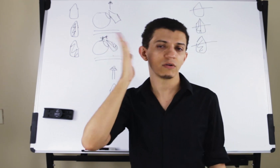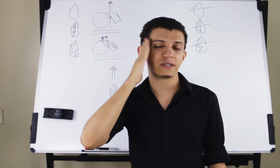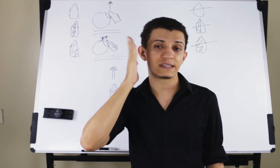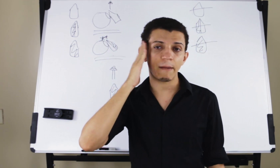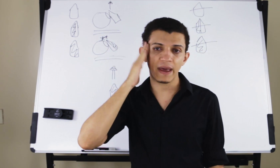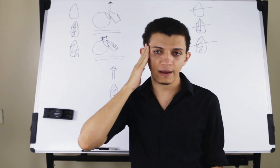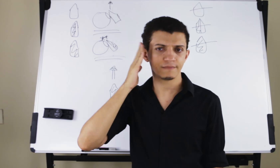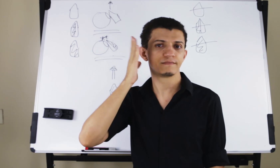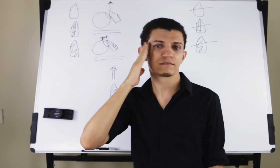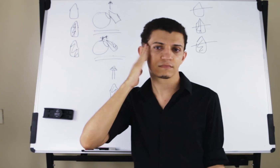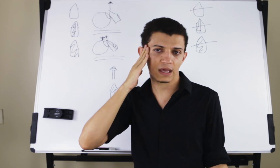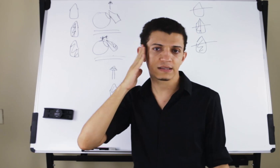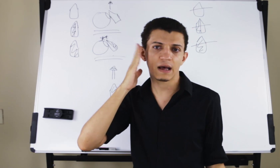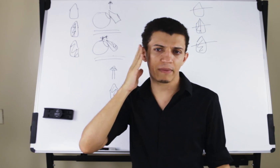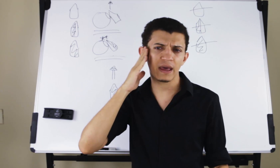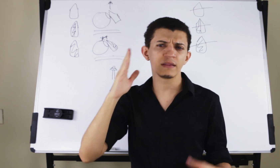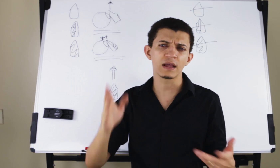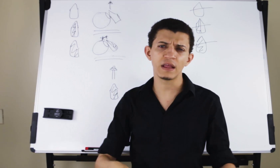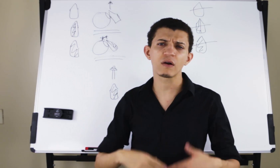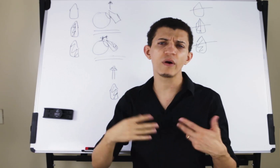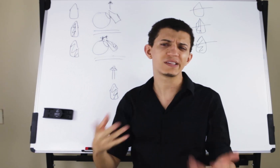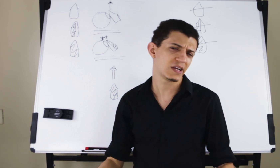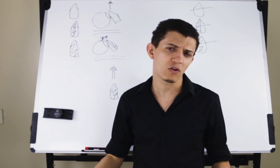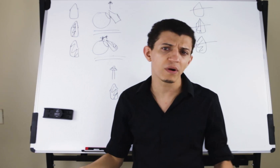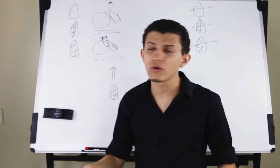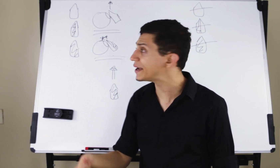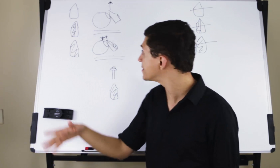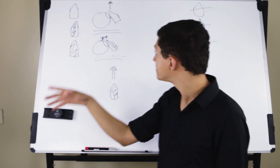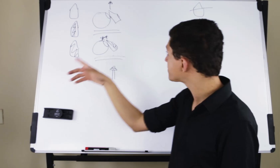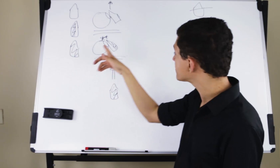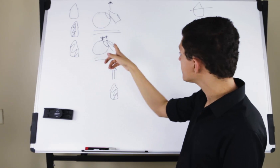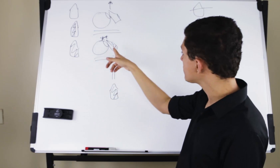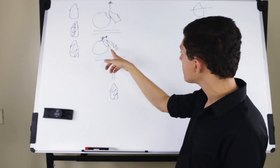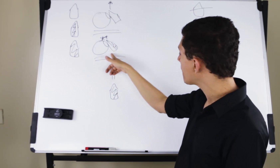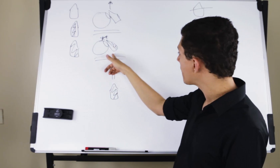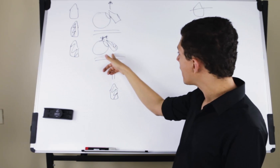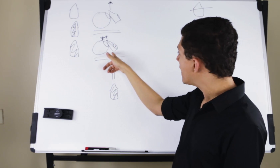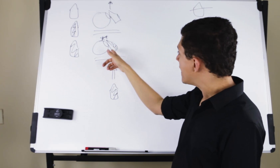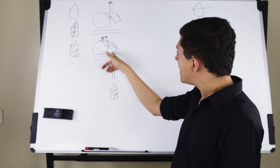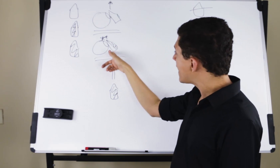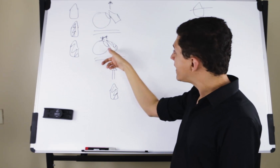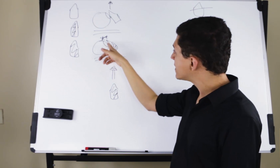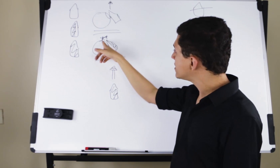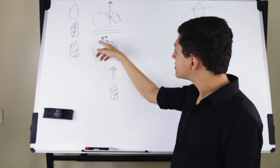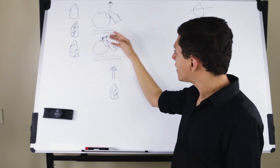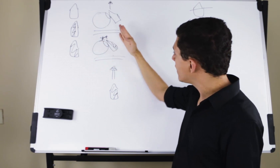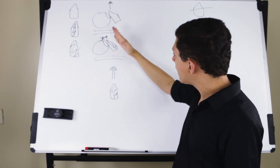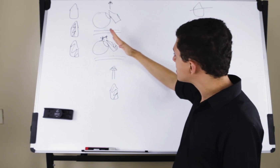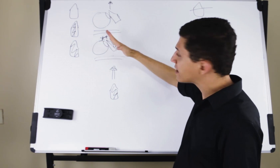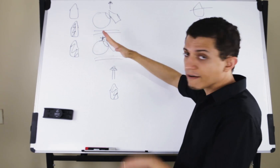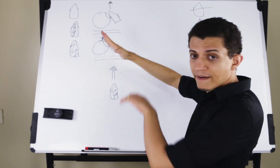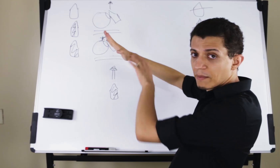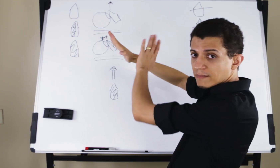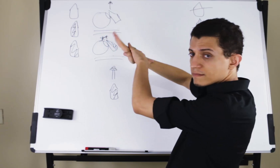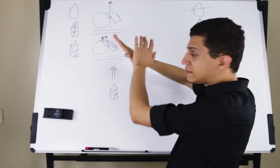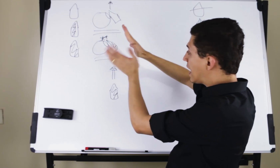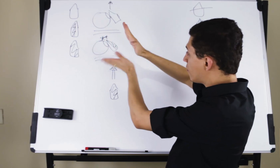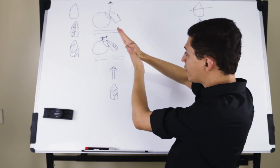de saber, né? Saber, entender, conhecer alguma coisa. E aqui a gente tem esse grafema, que é a